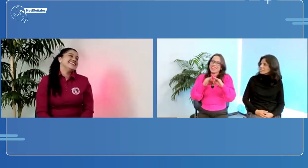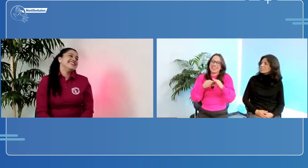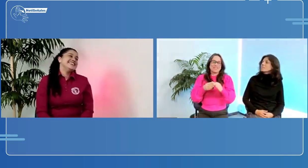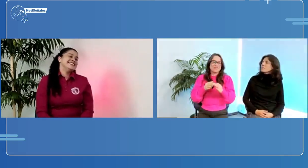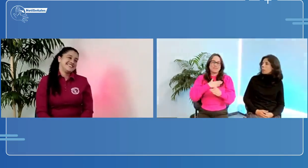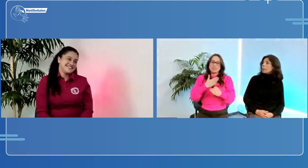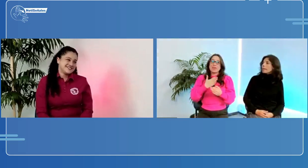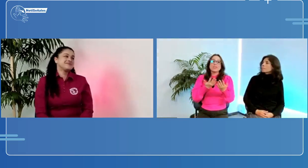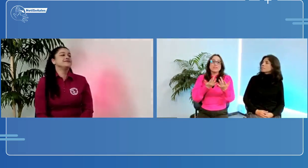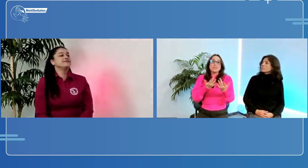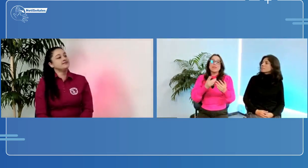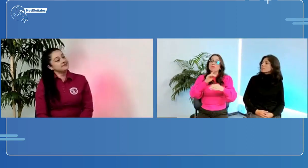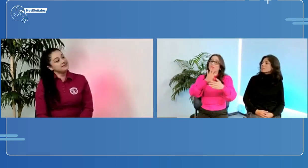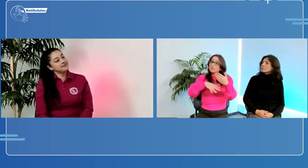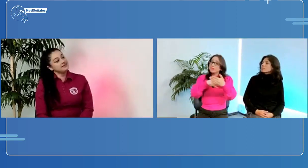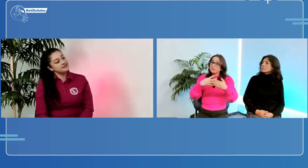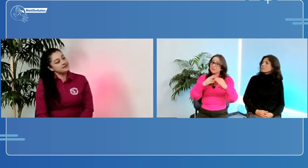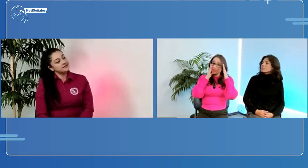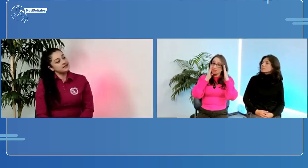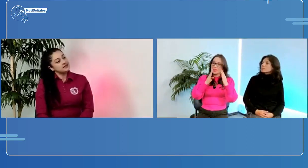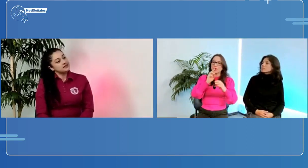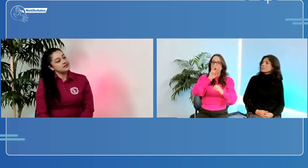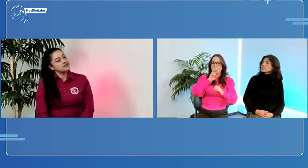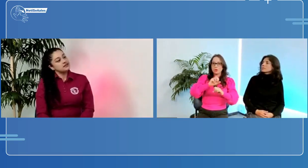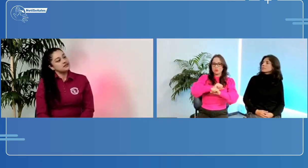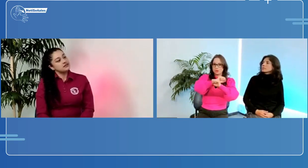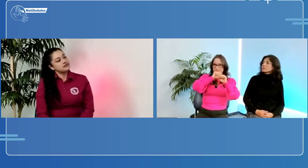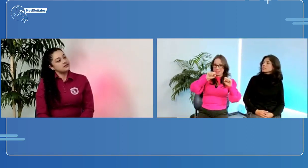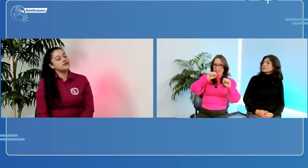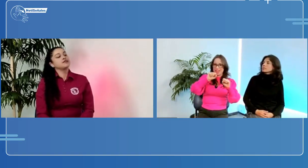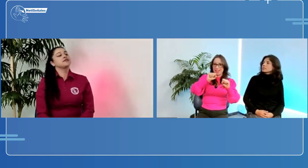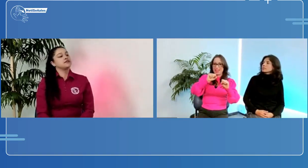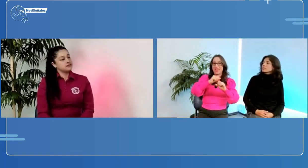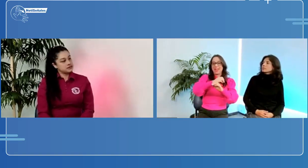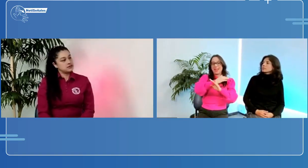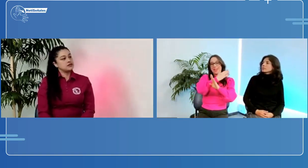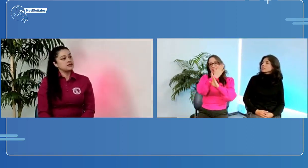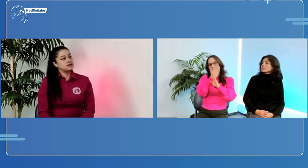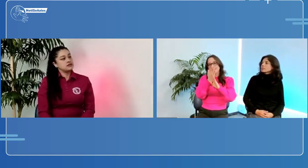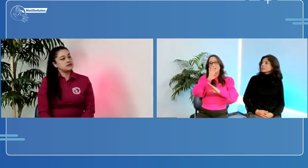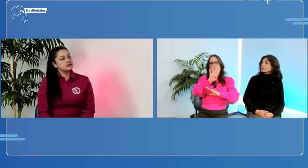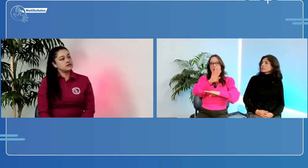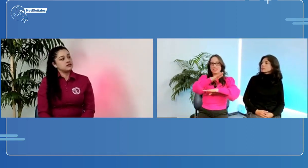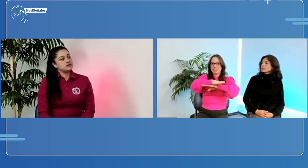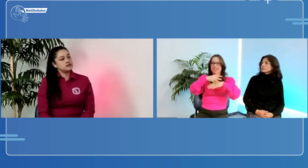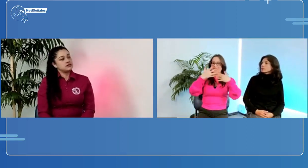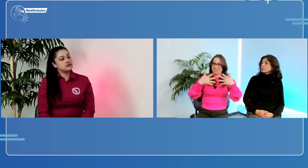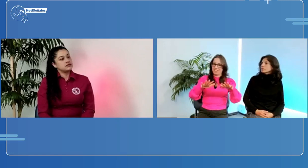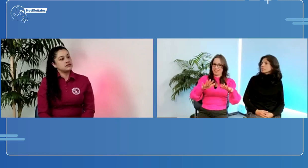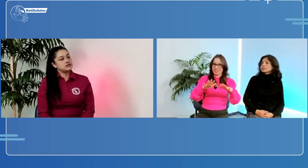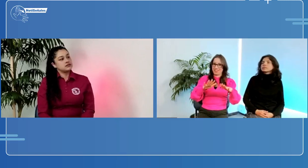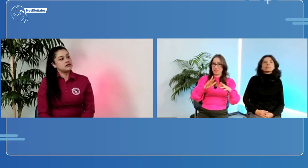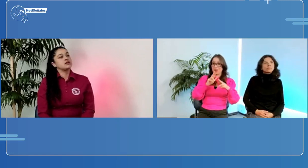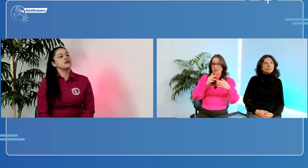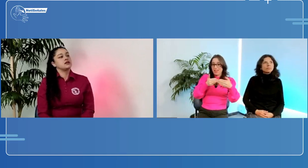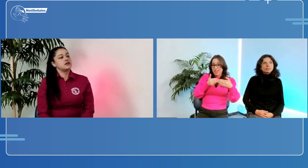sí, es importante ese dato. Con mucho gusto los espero en el horario de atención de 8 de la mañana hasta las 4 de la